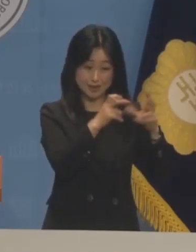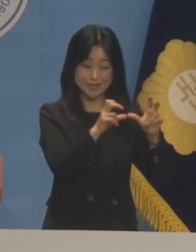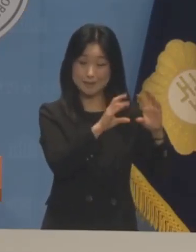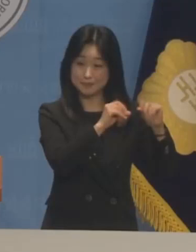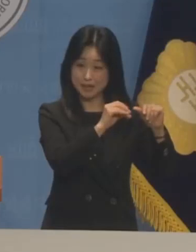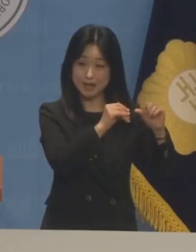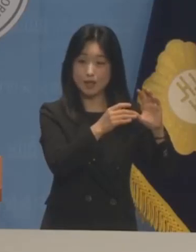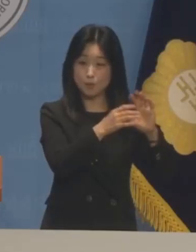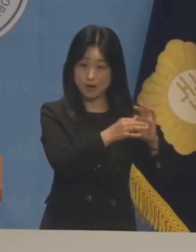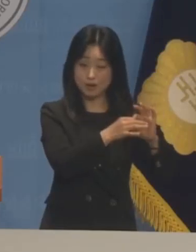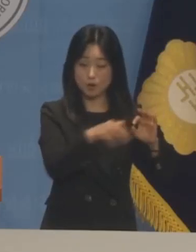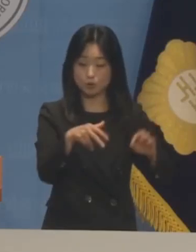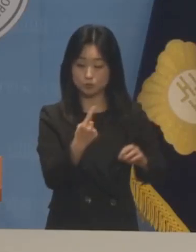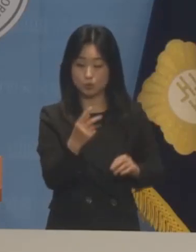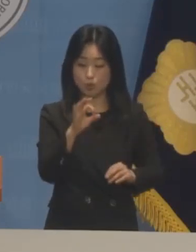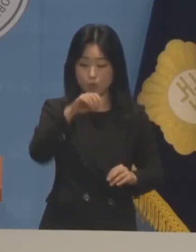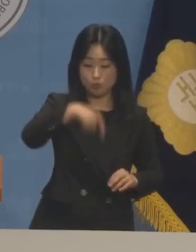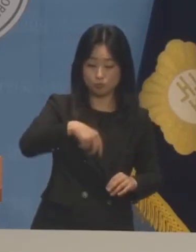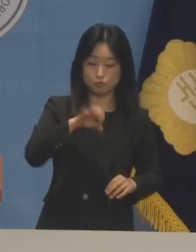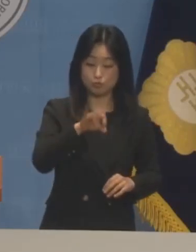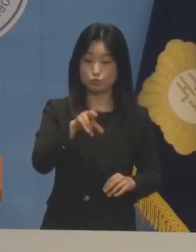대검